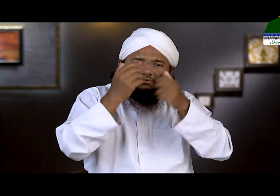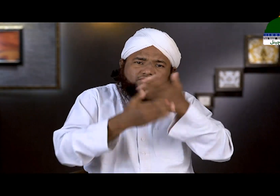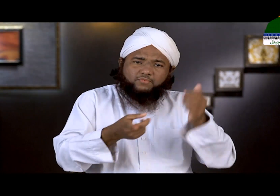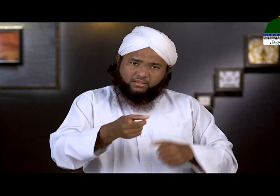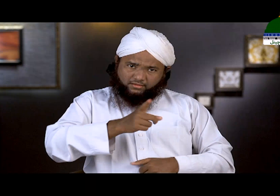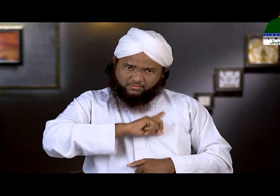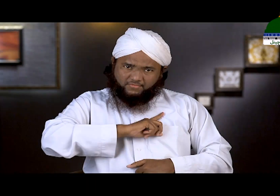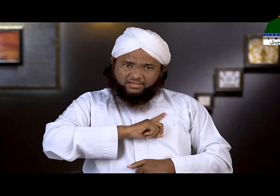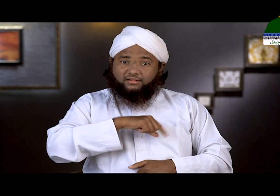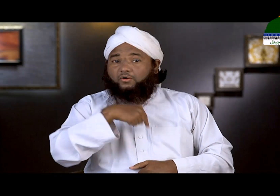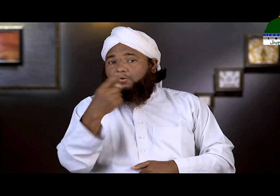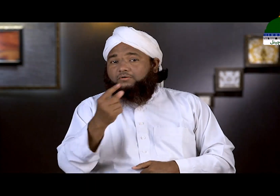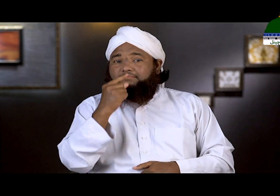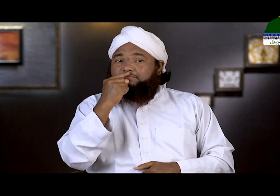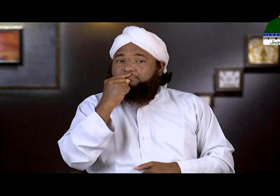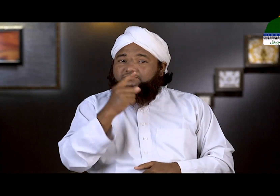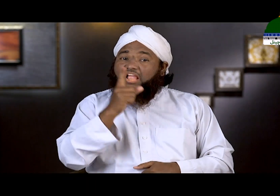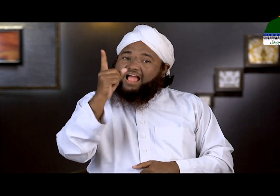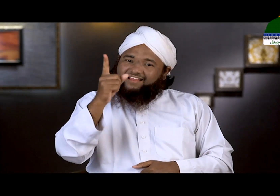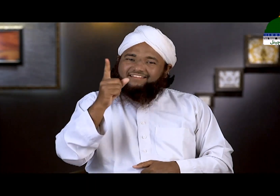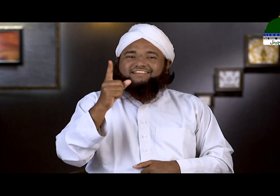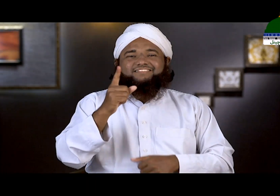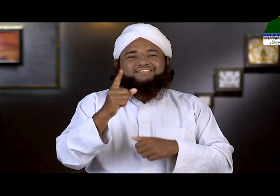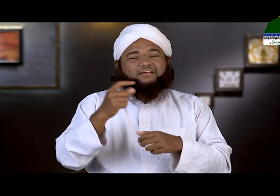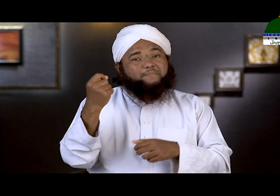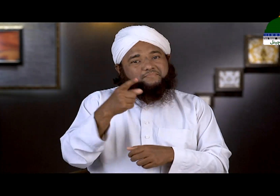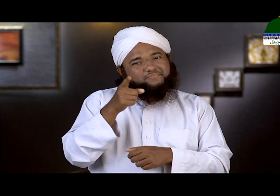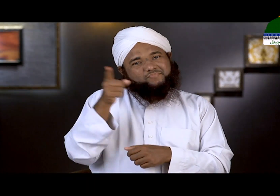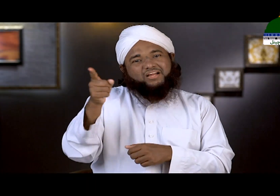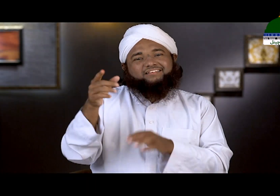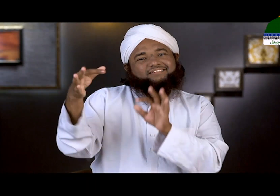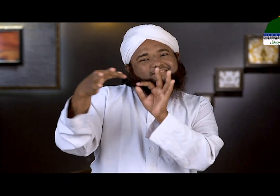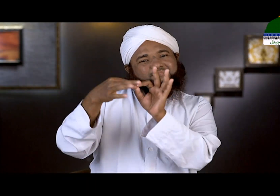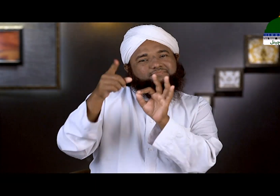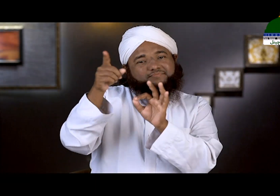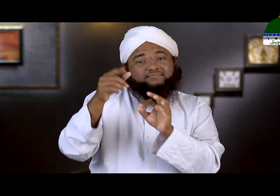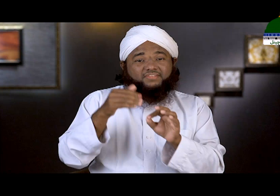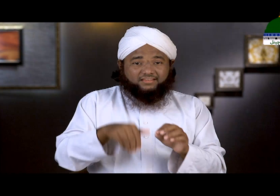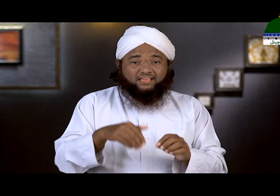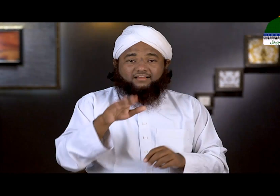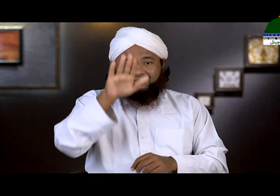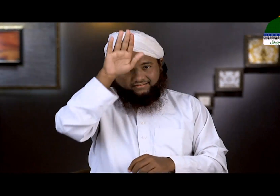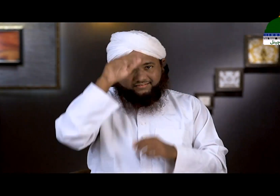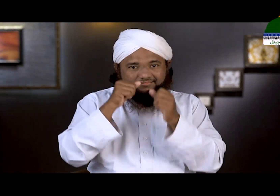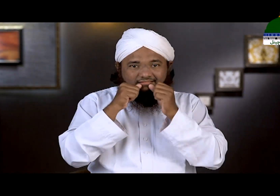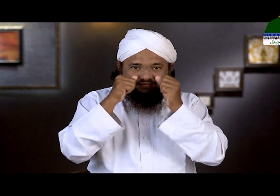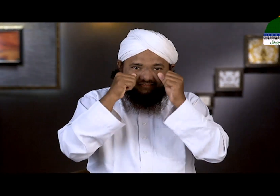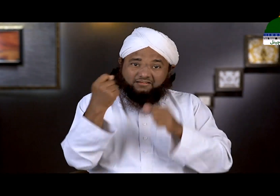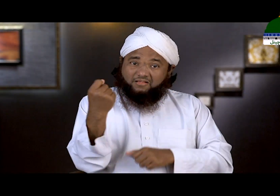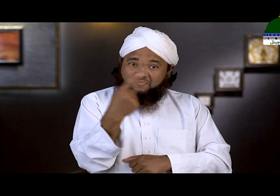شہر شعبان شہری، رمضان اللہ کا مہینہ ہے اور شعبان میرا مہینہ ہے۔ چونکہ یہ آقا کا مہینہ ہے، اس